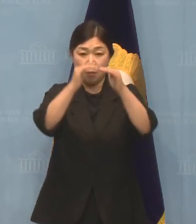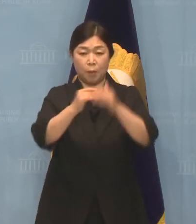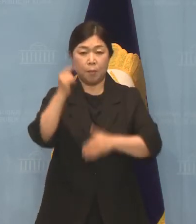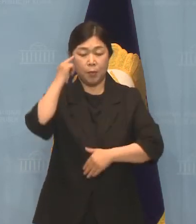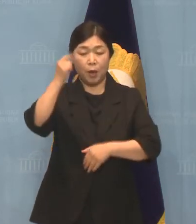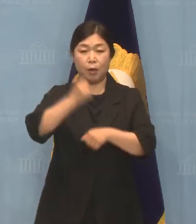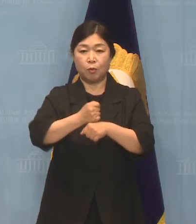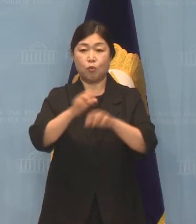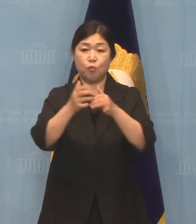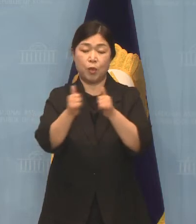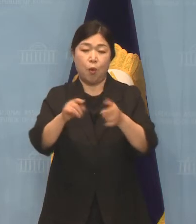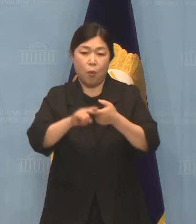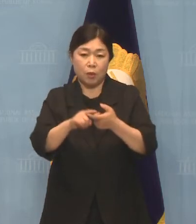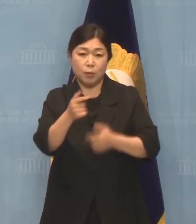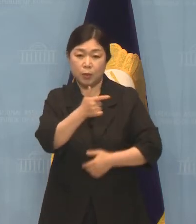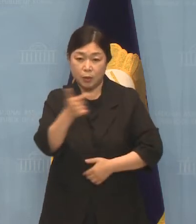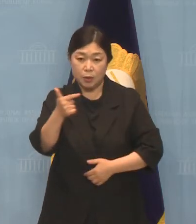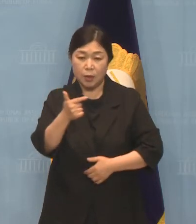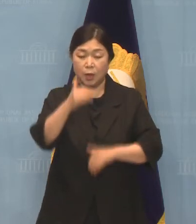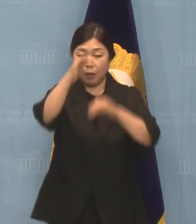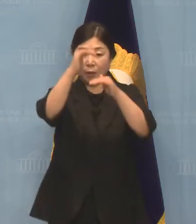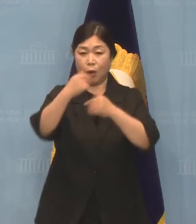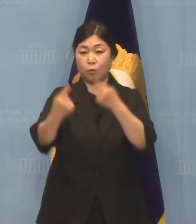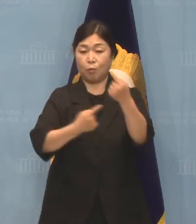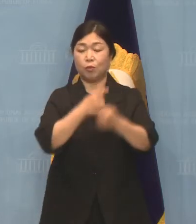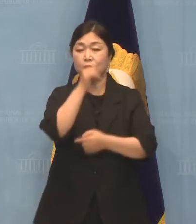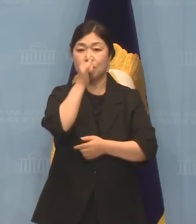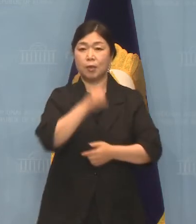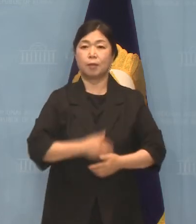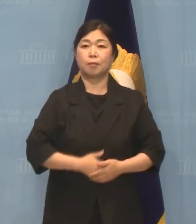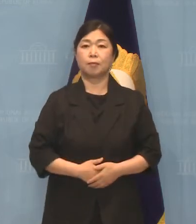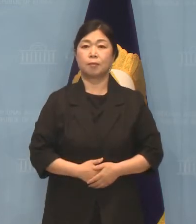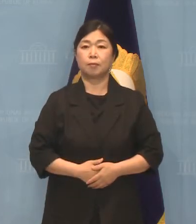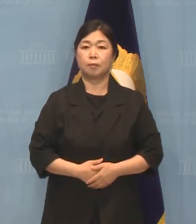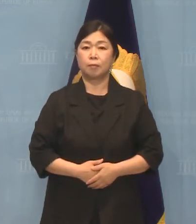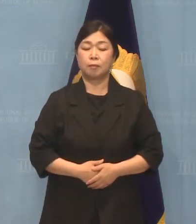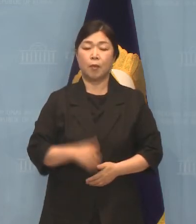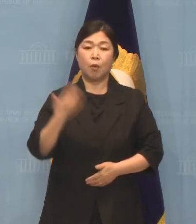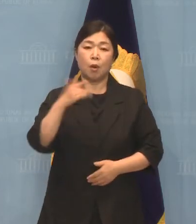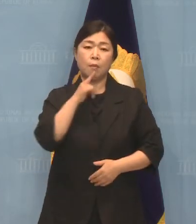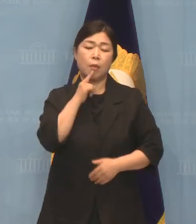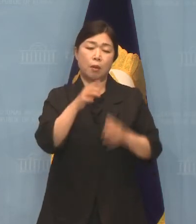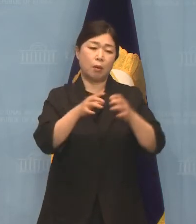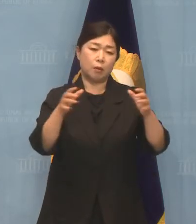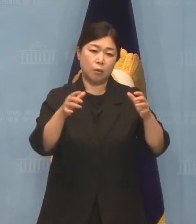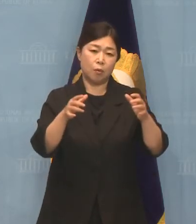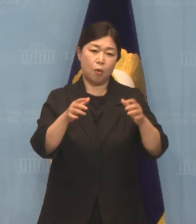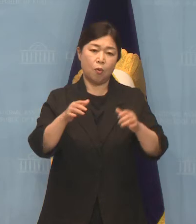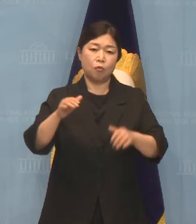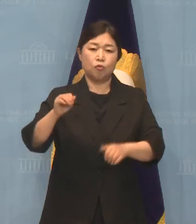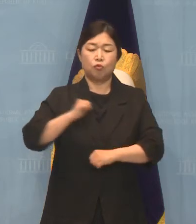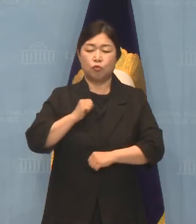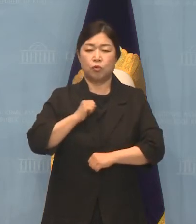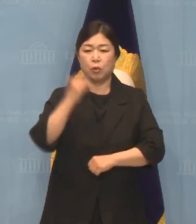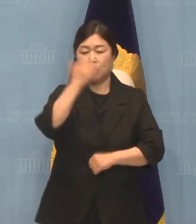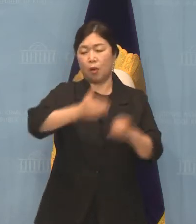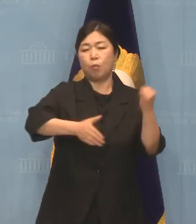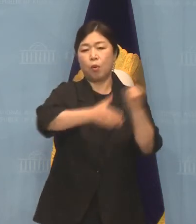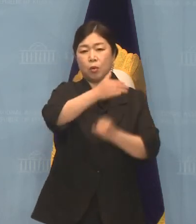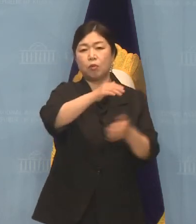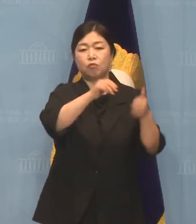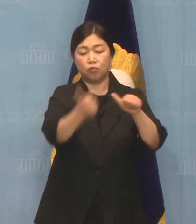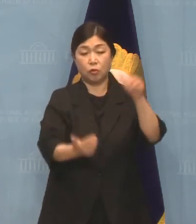관심도가 있는 법안들도 다수 접수되었습니다. 한편 최근 논란이 되고 있는 군 성폭력 피해자 사망